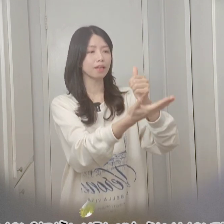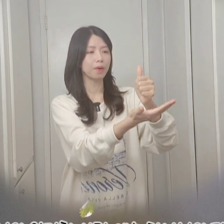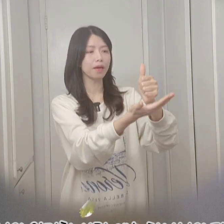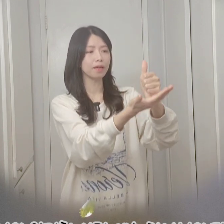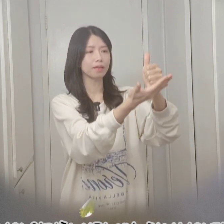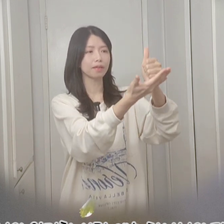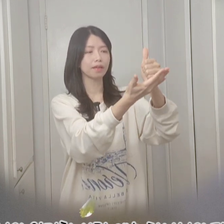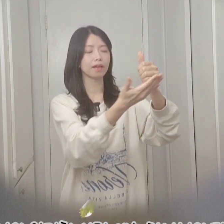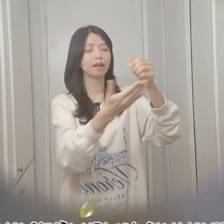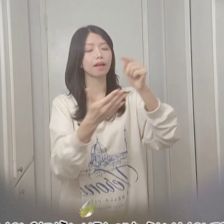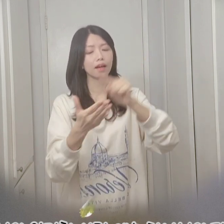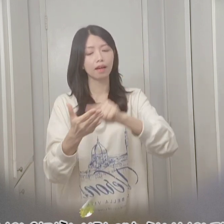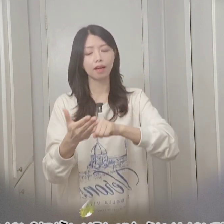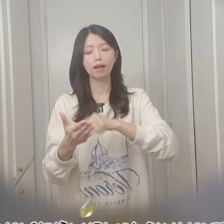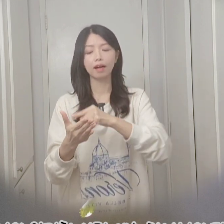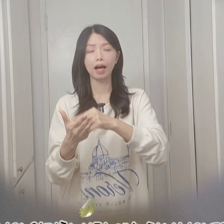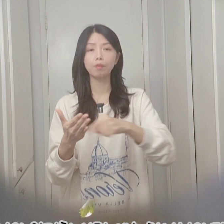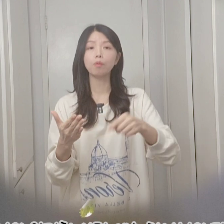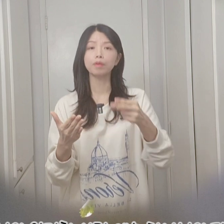하나님의